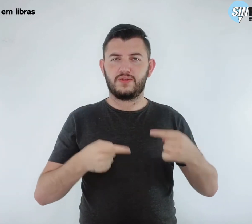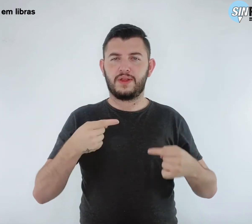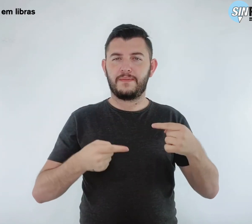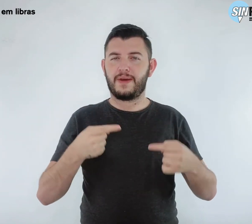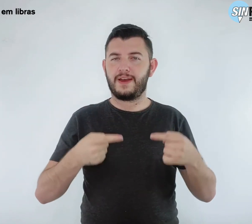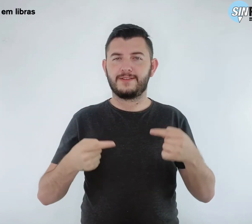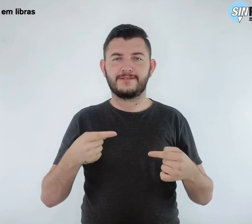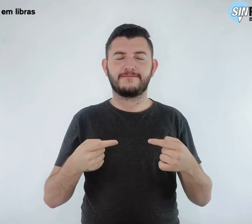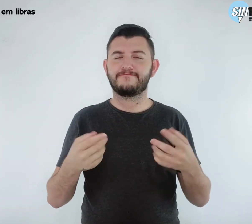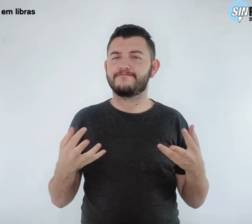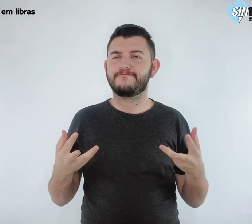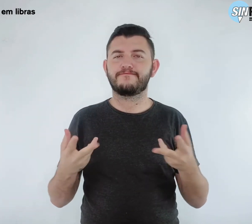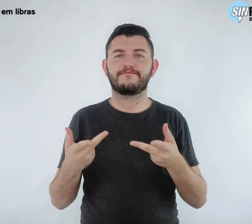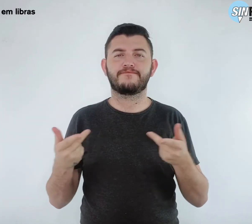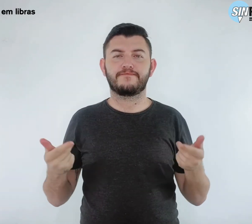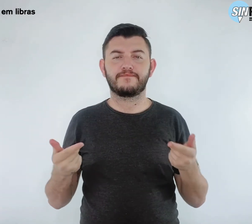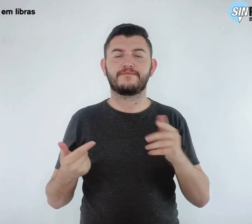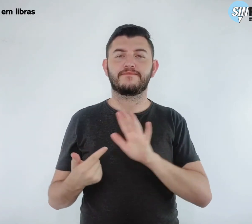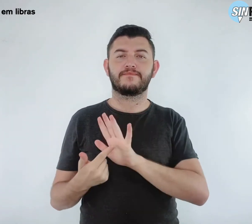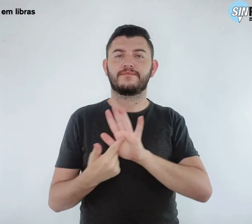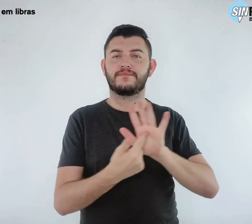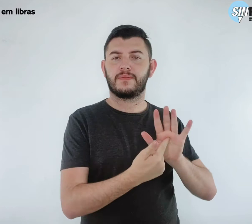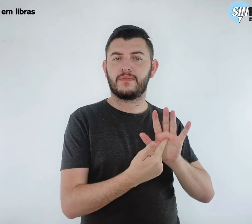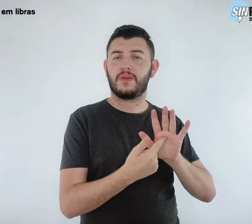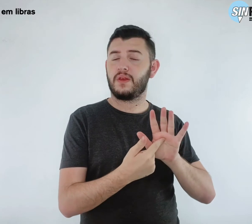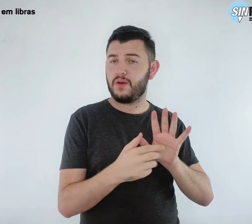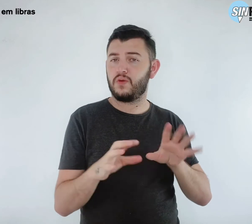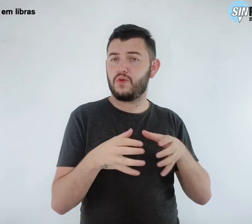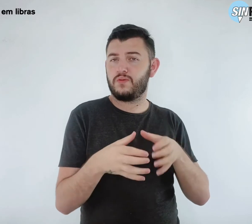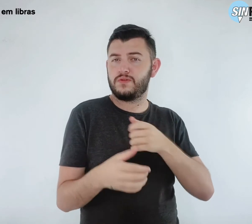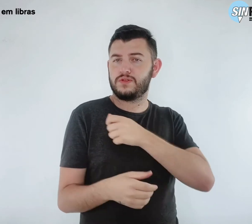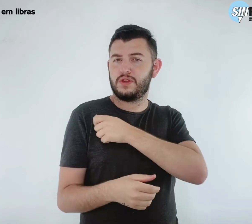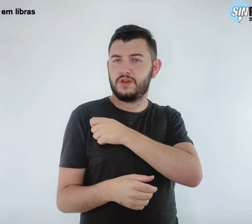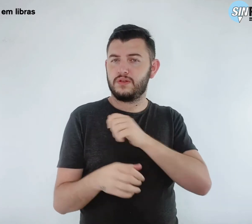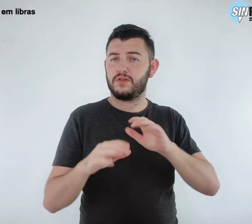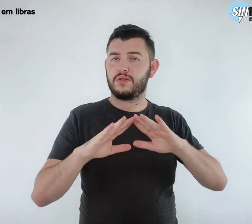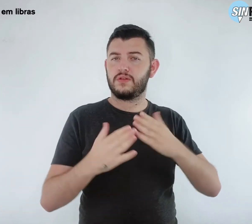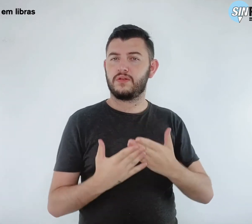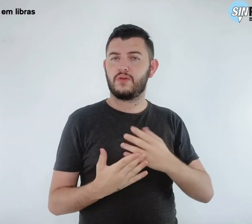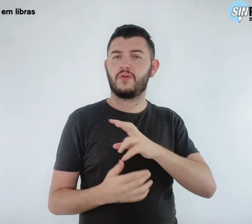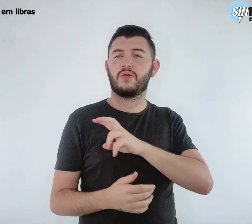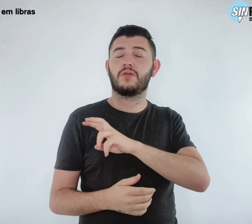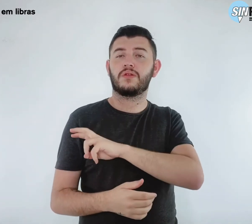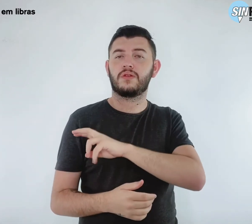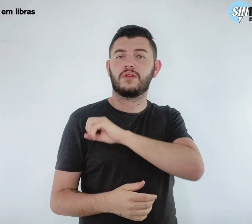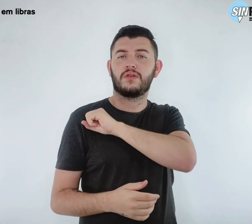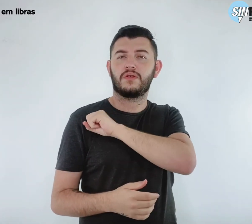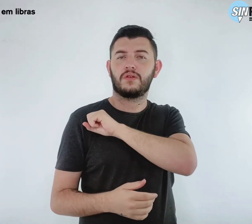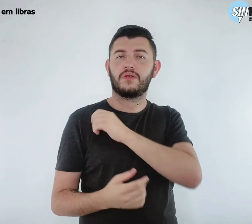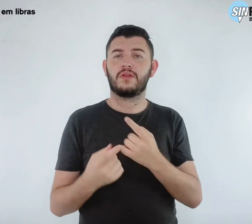um debate bem proveitoso a ser apresentado aos alunos do Ensino Fundamental 2 e do Ensino